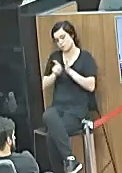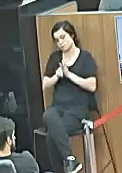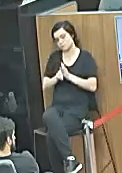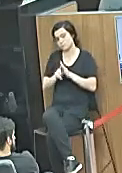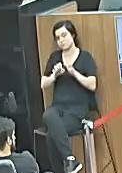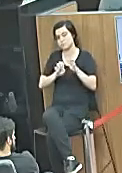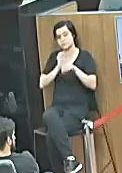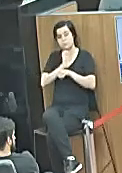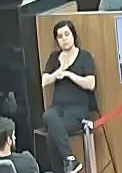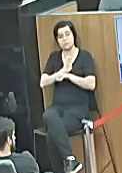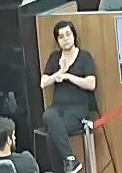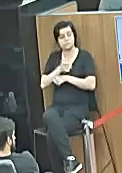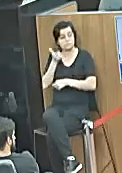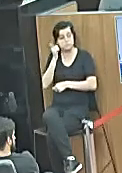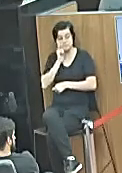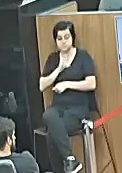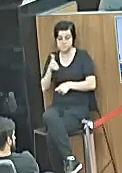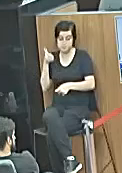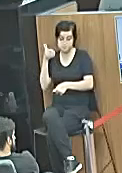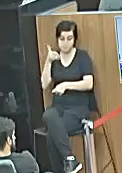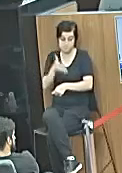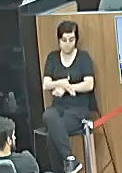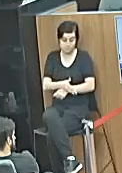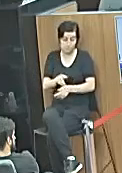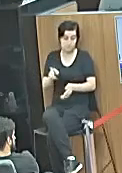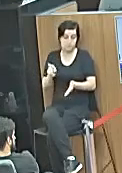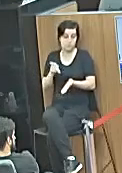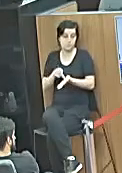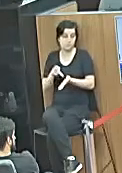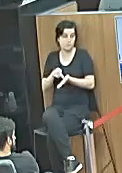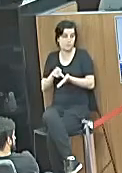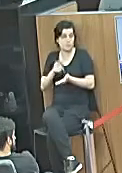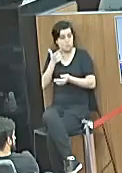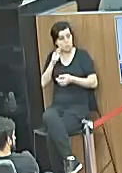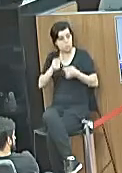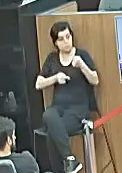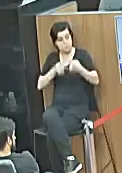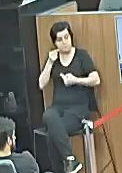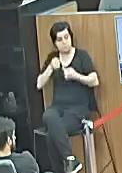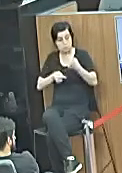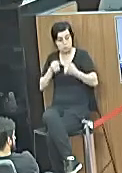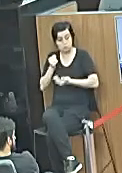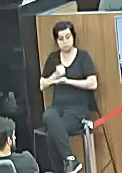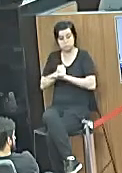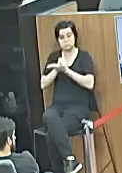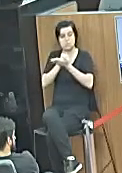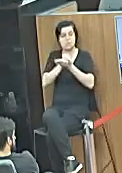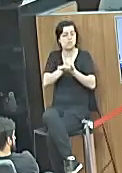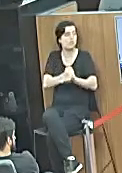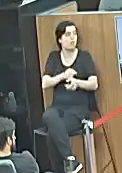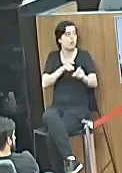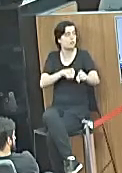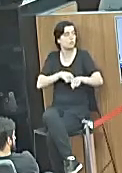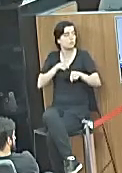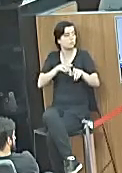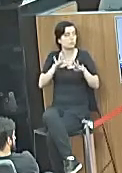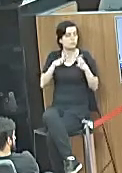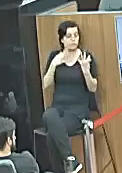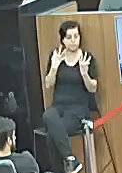necessário para o acesso ao crédito ea outras políticas de apoio aos agricultores familiares